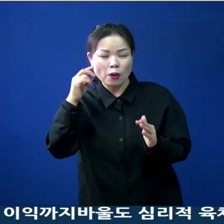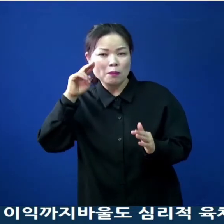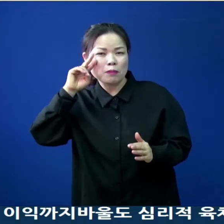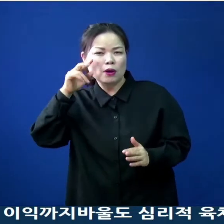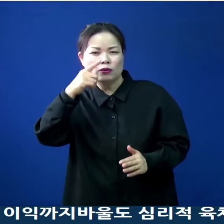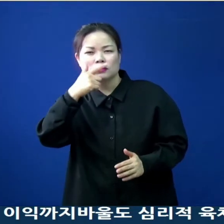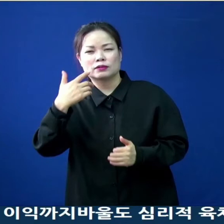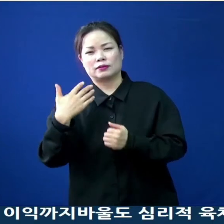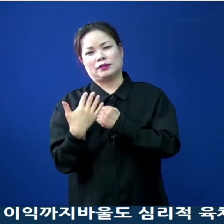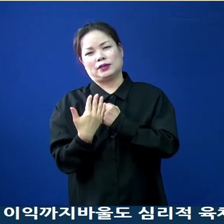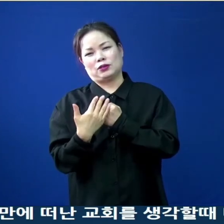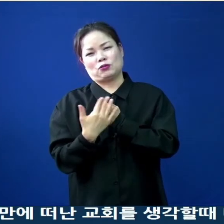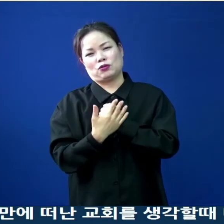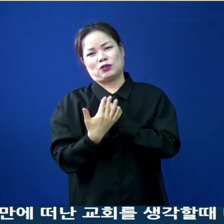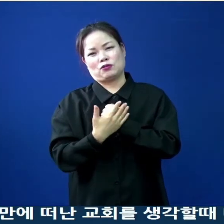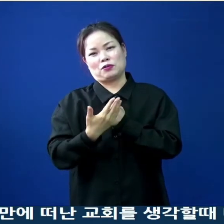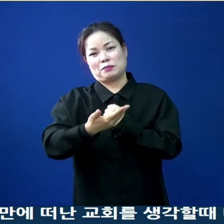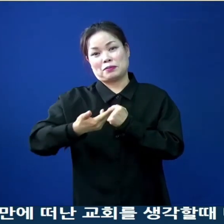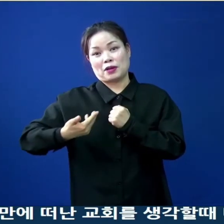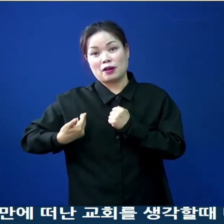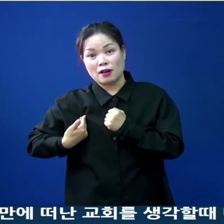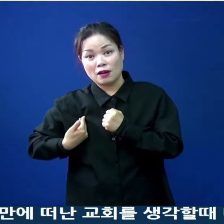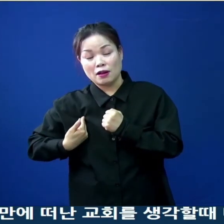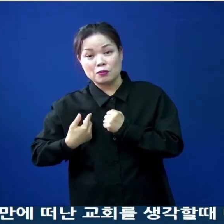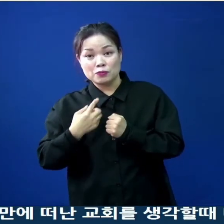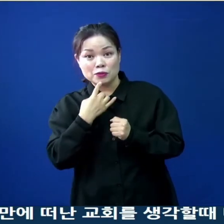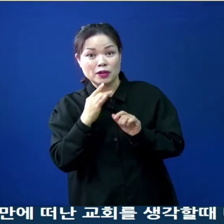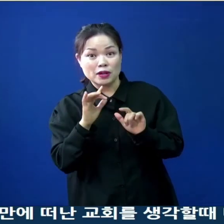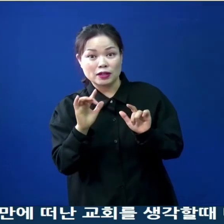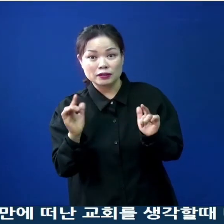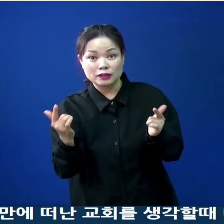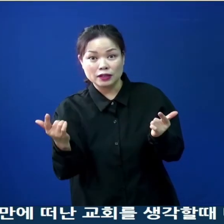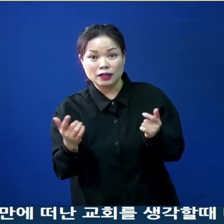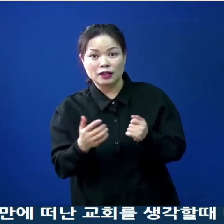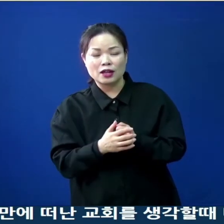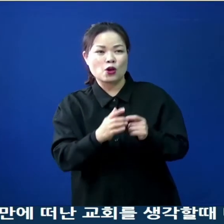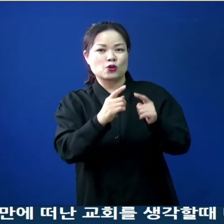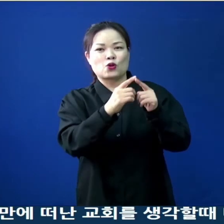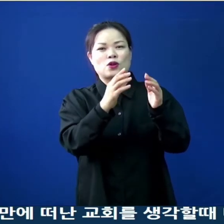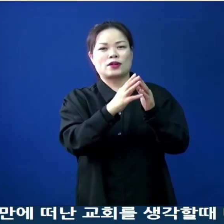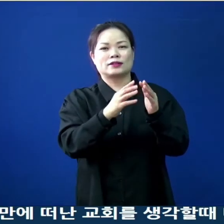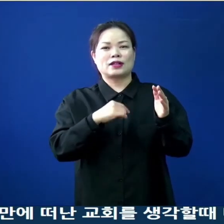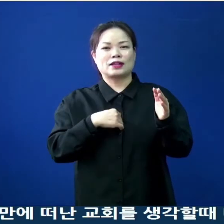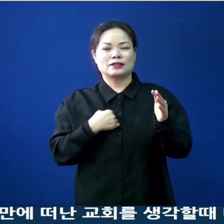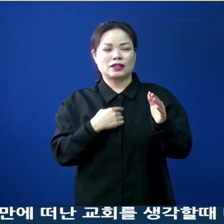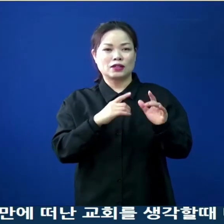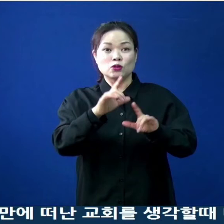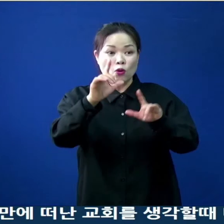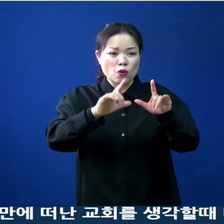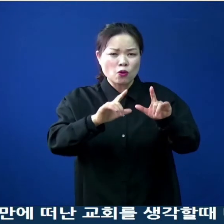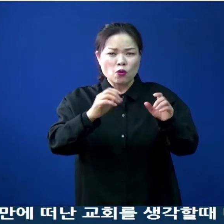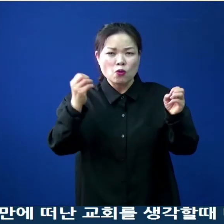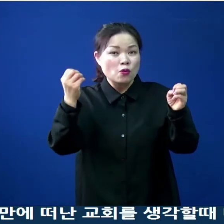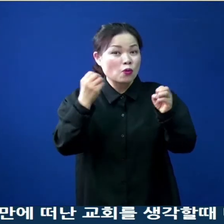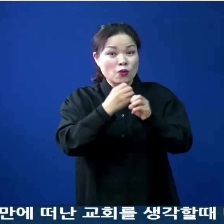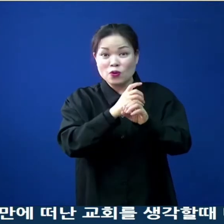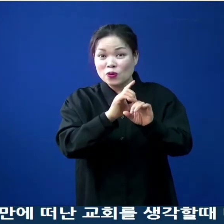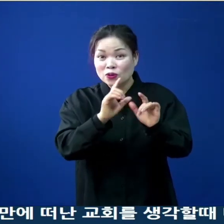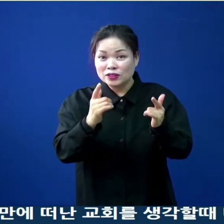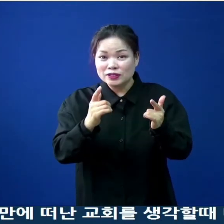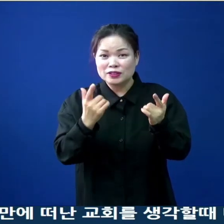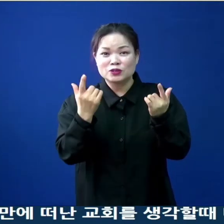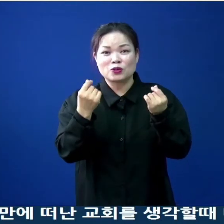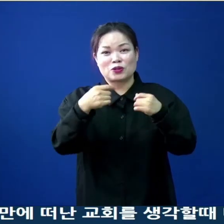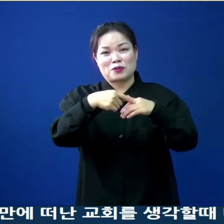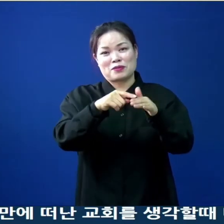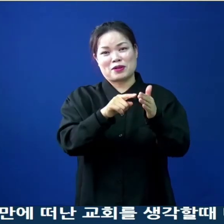너무나 큰 위로가 되었습니다. 그뿐만이 아니죠. 교회가 자신의 그 상황을 오해하지 않고